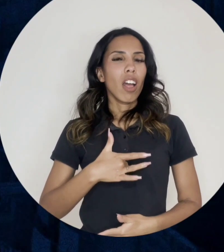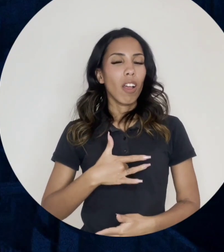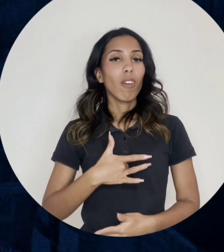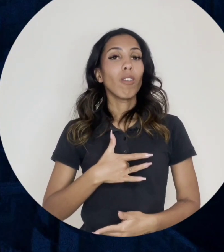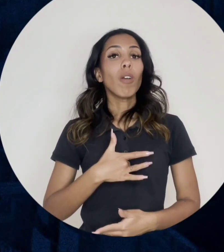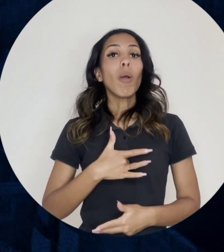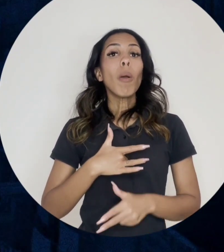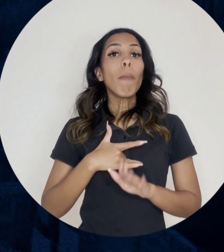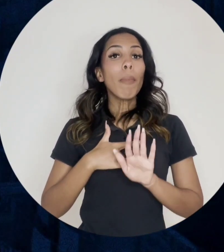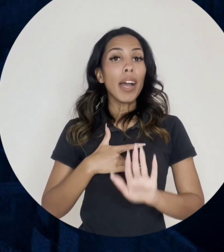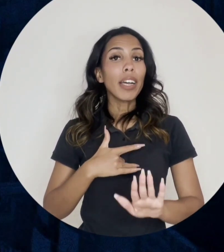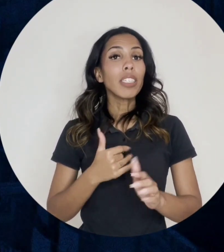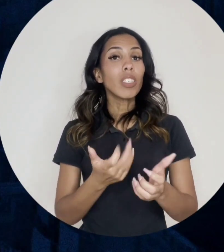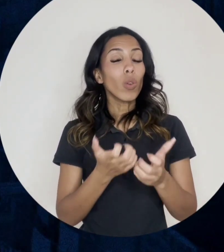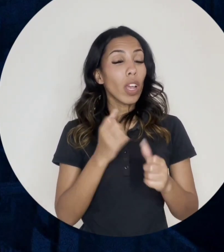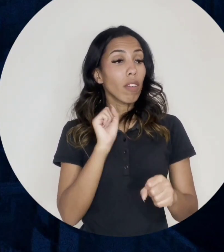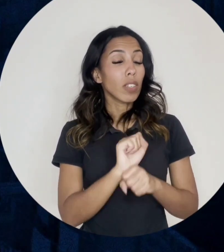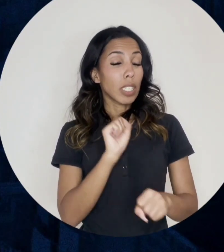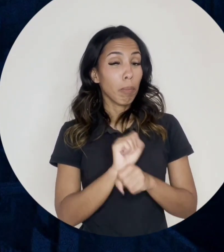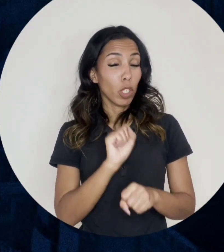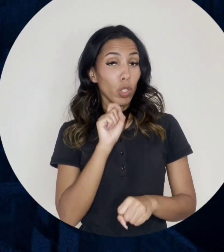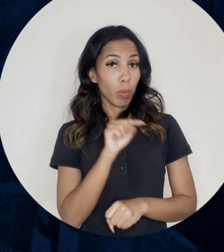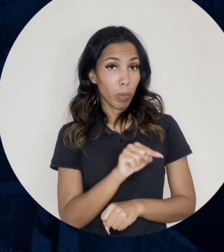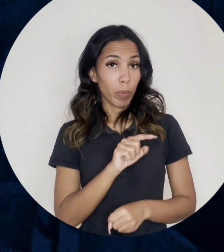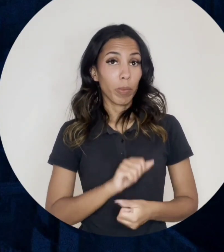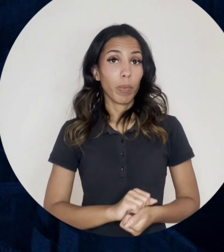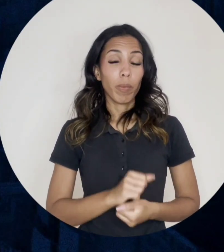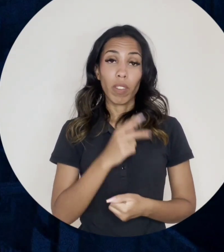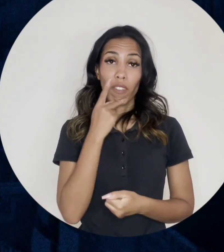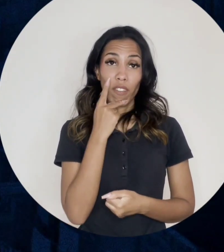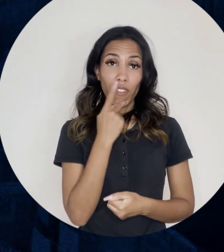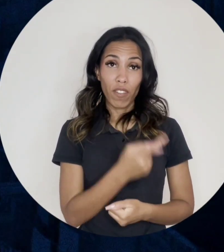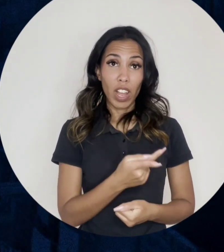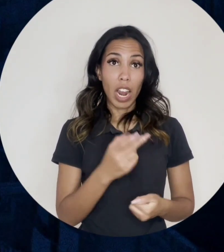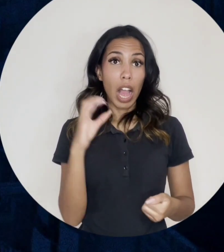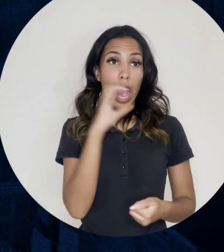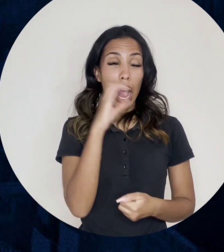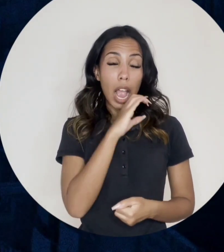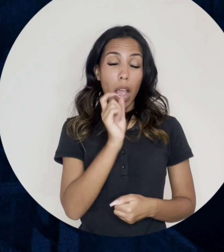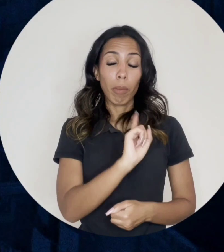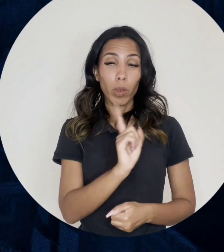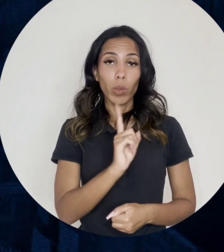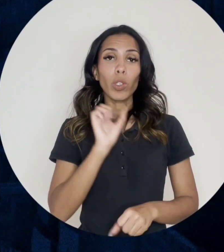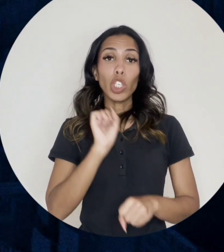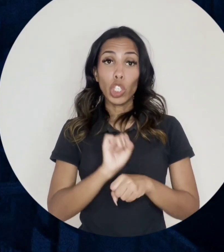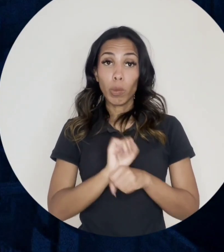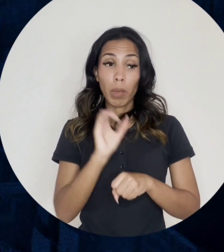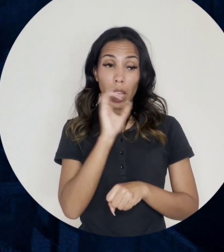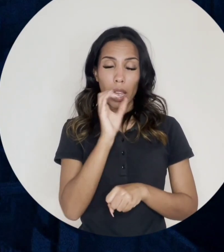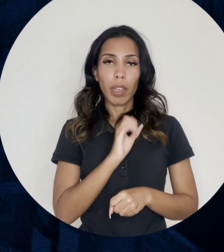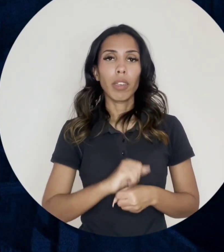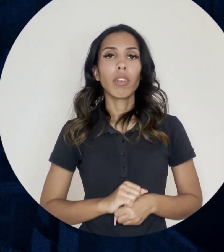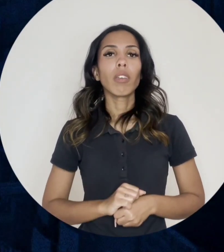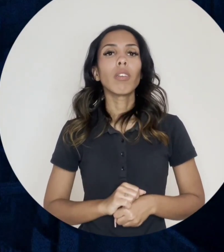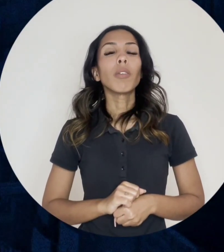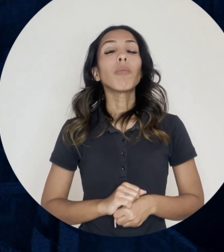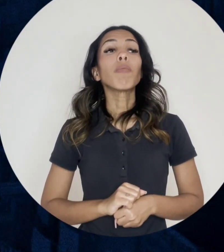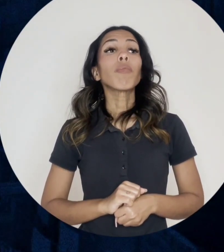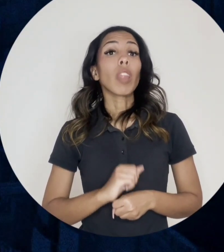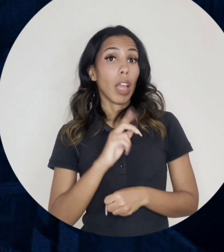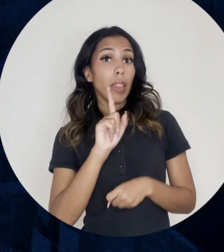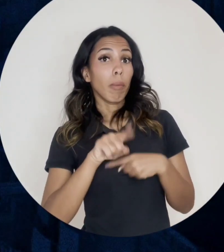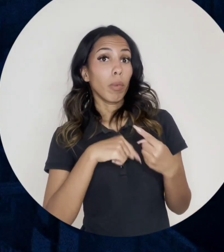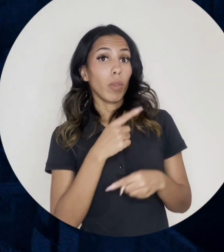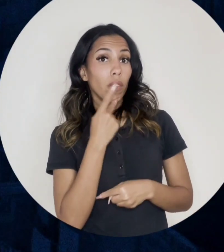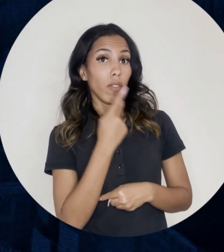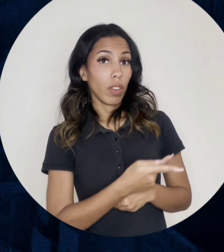Mas eu quero que você me espere aí. Eu não vou falar com você assim correndo. A gente vai. E simplesmente ela falou assim, você